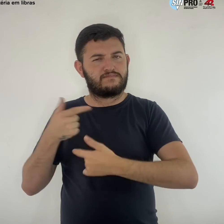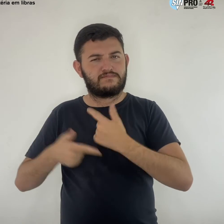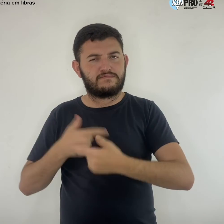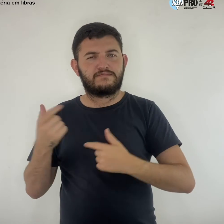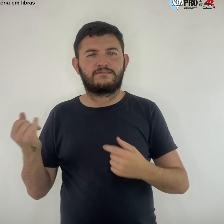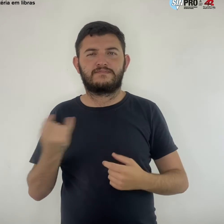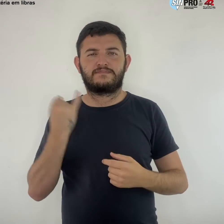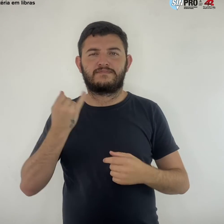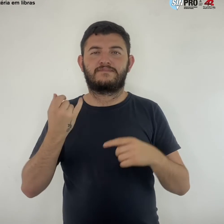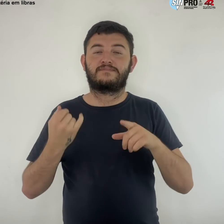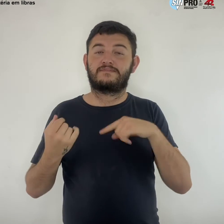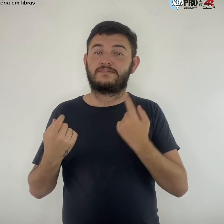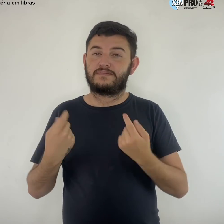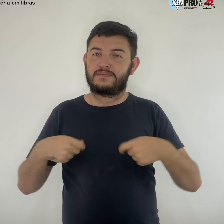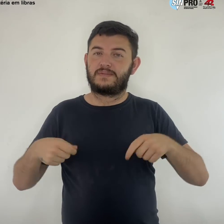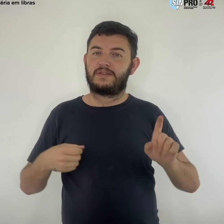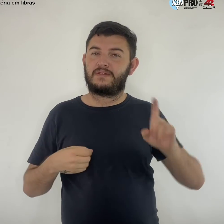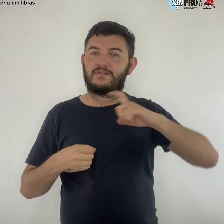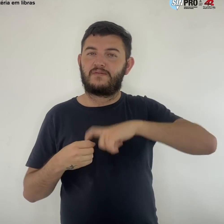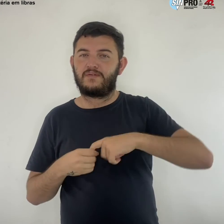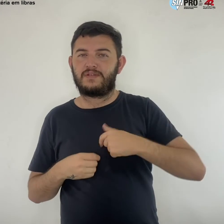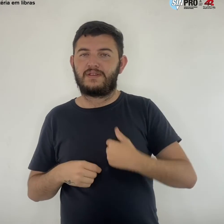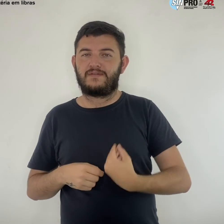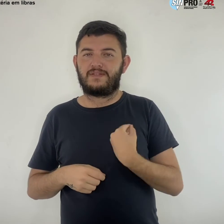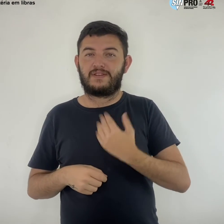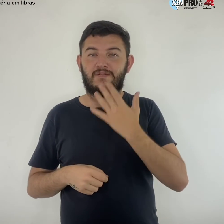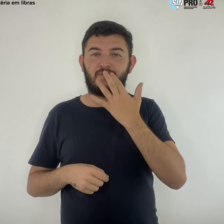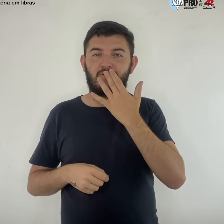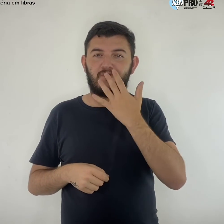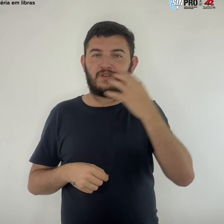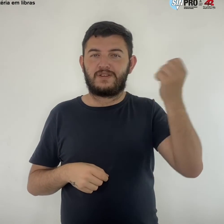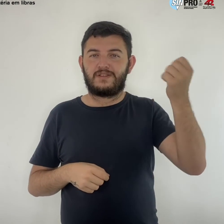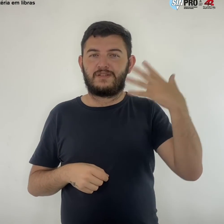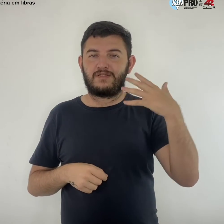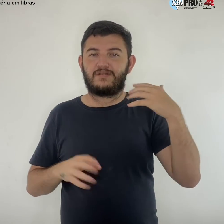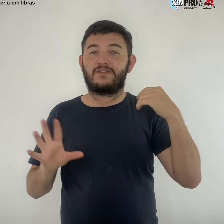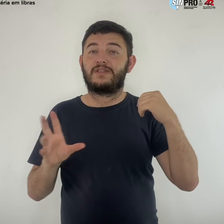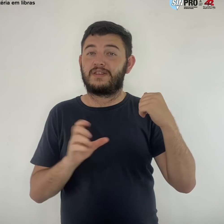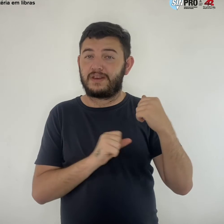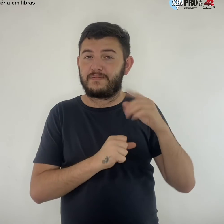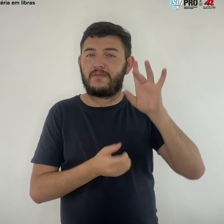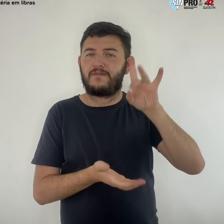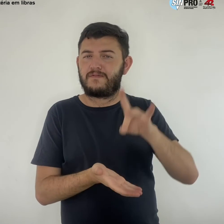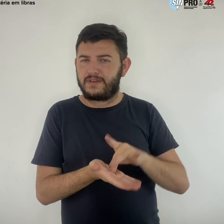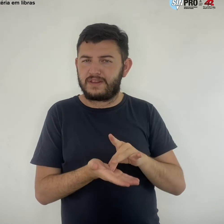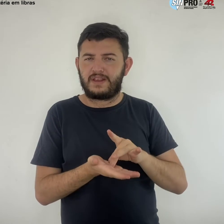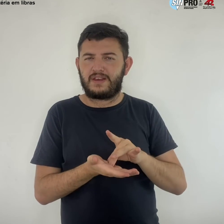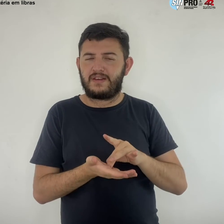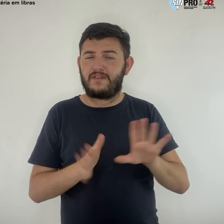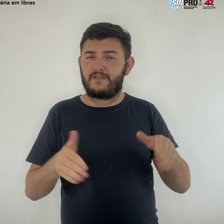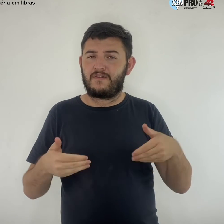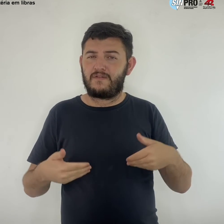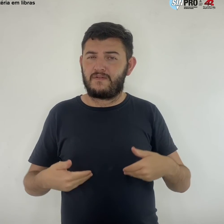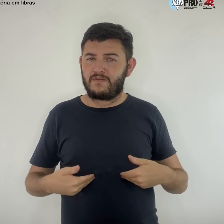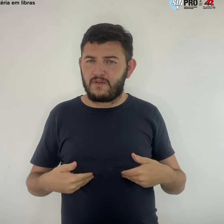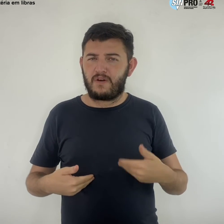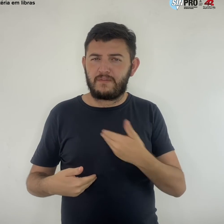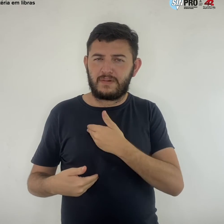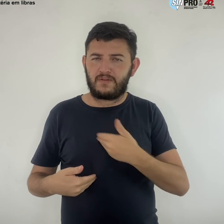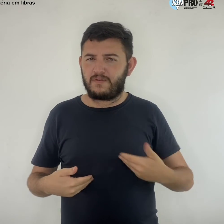Precisamos voltar à vida com cores, com luz, com amor. Basta de fome